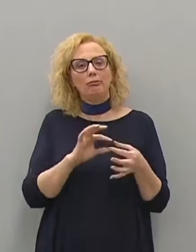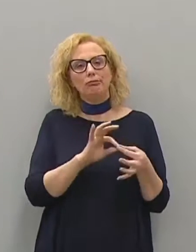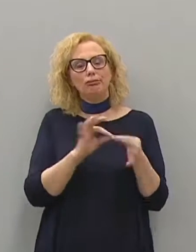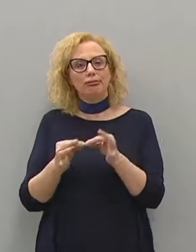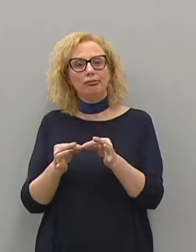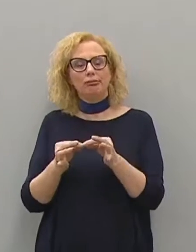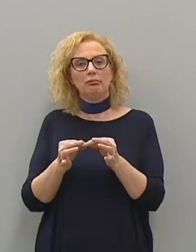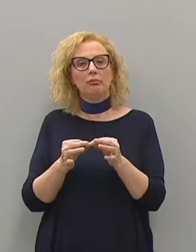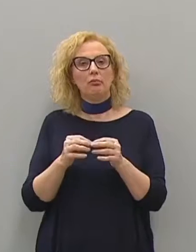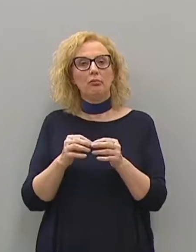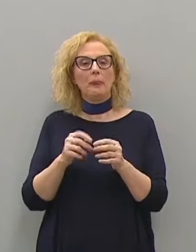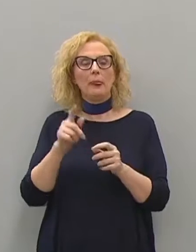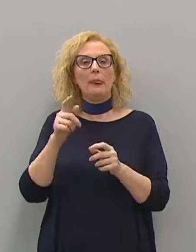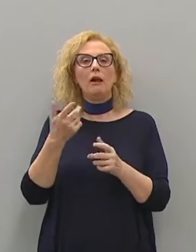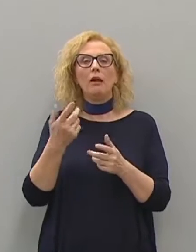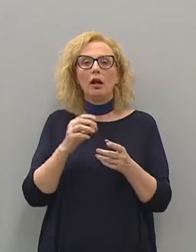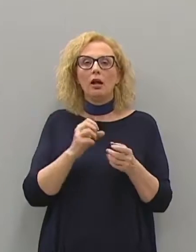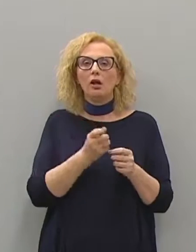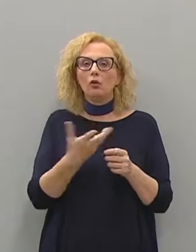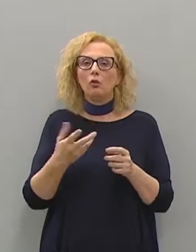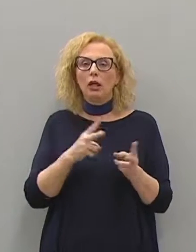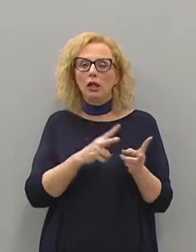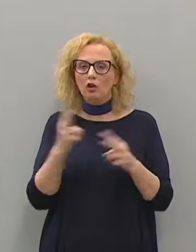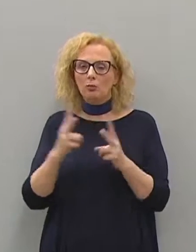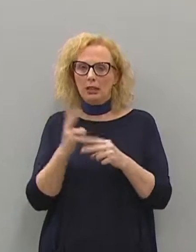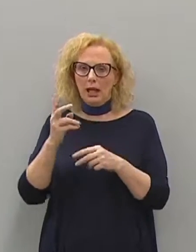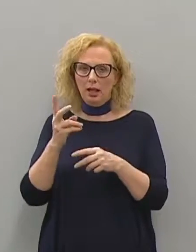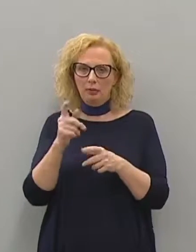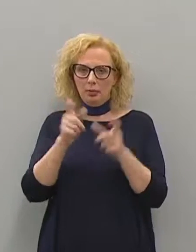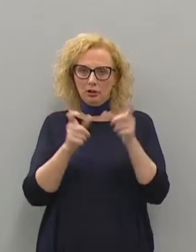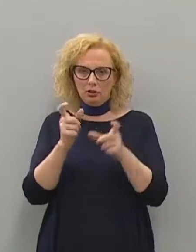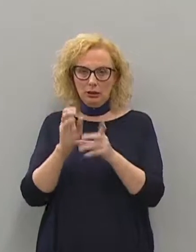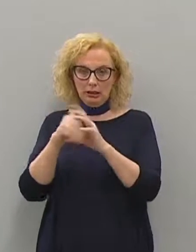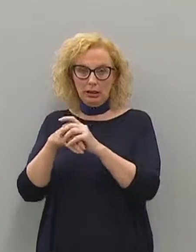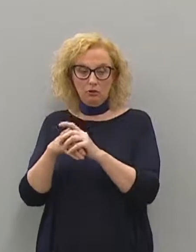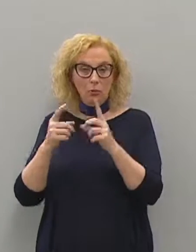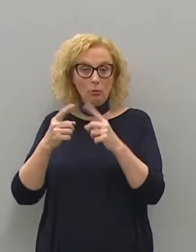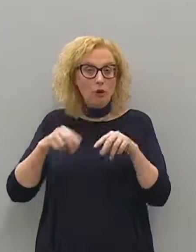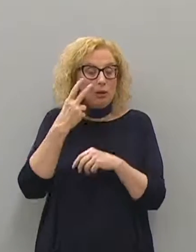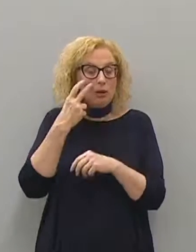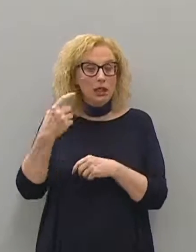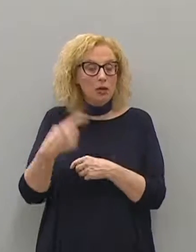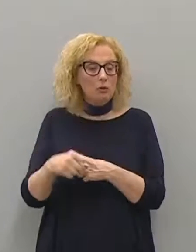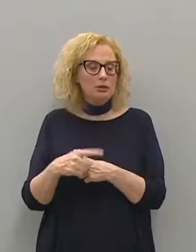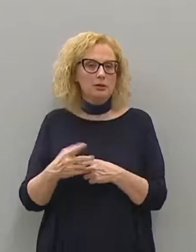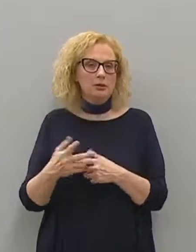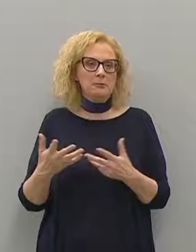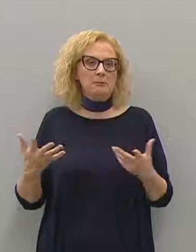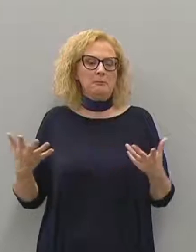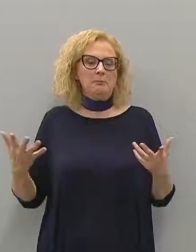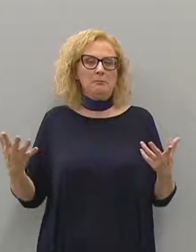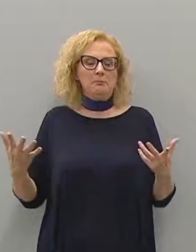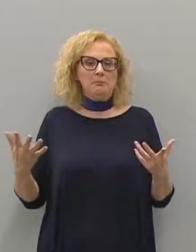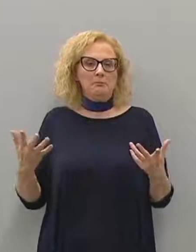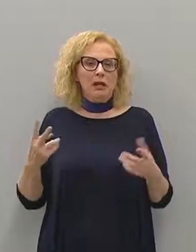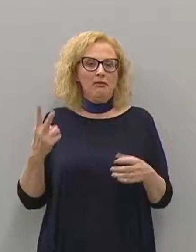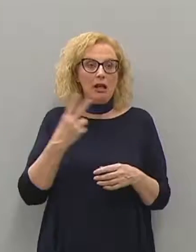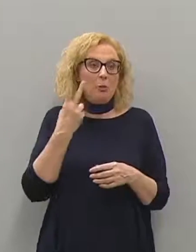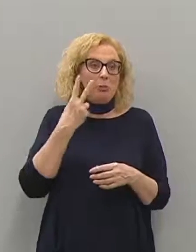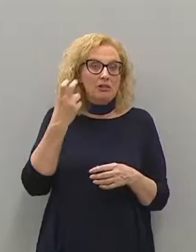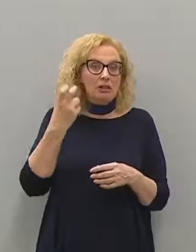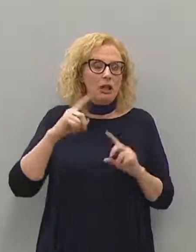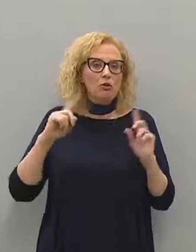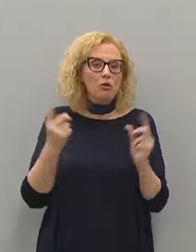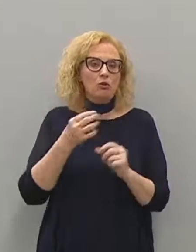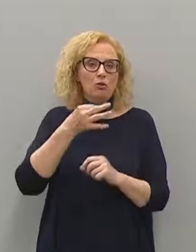dei leader degli degli ospedali questa è una cosa che potevamo prevedere tutto si può prevedere questo mondo sia chiaro è tutto